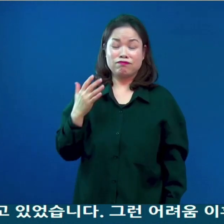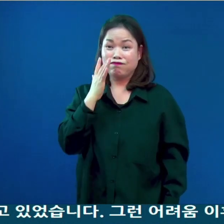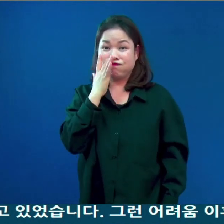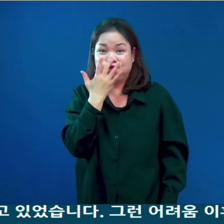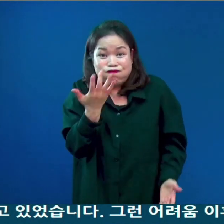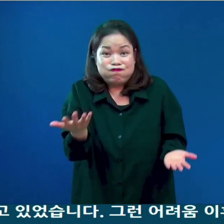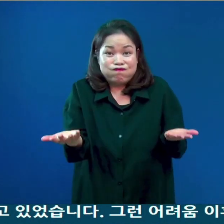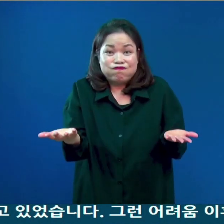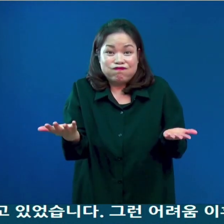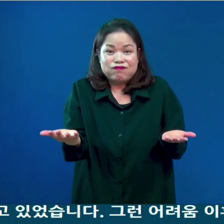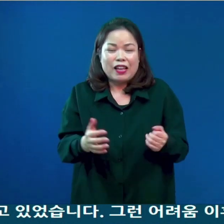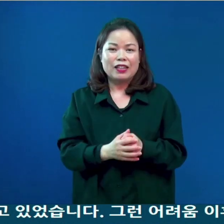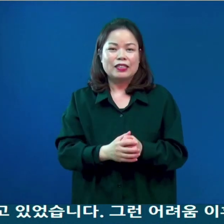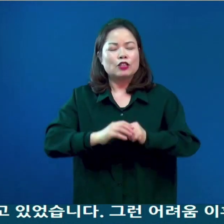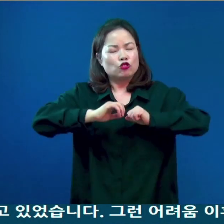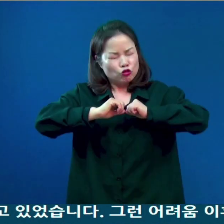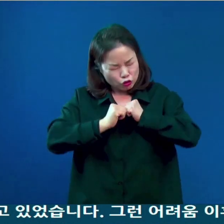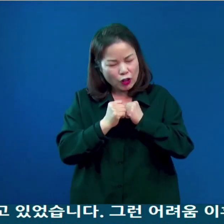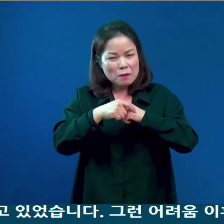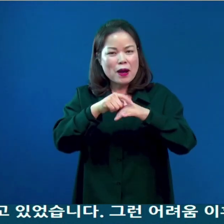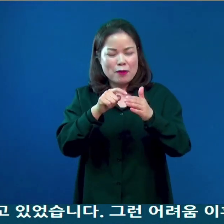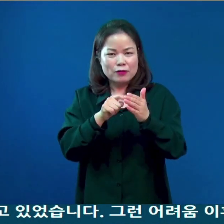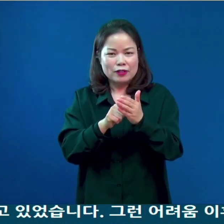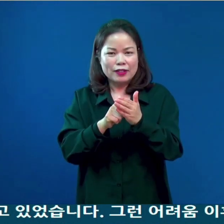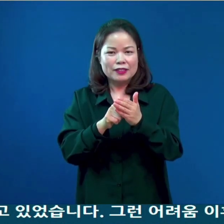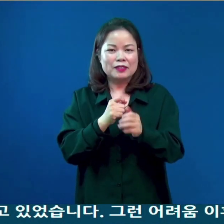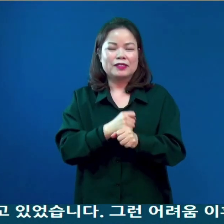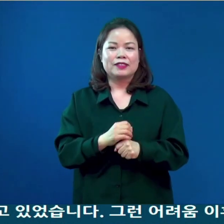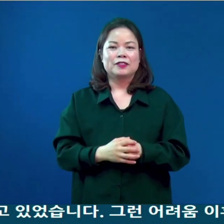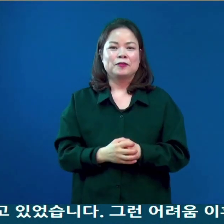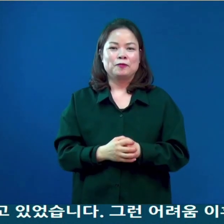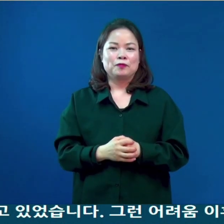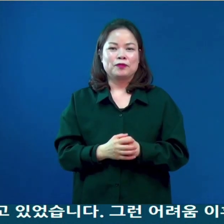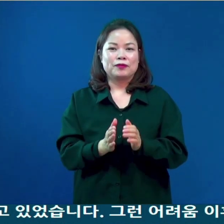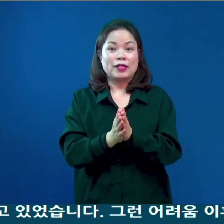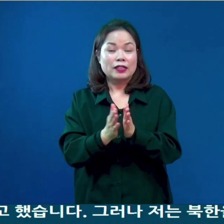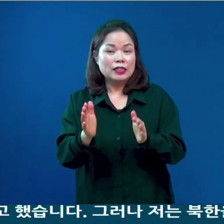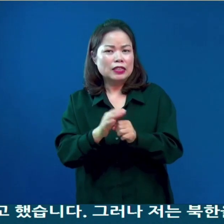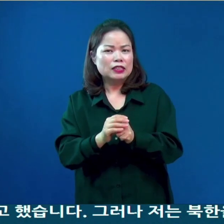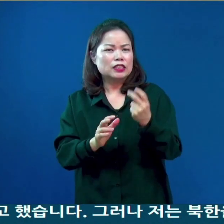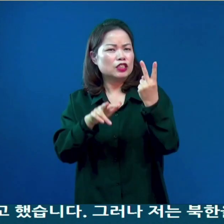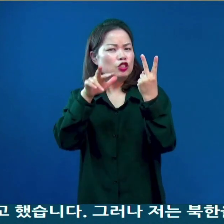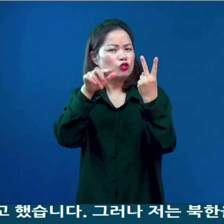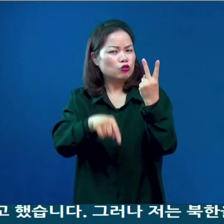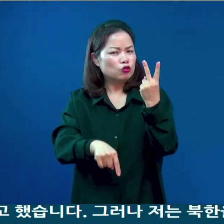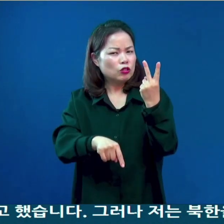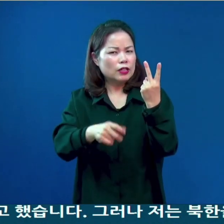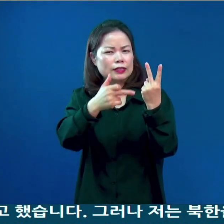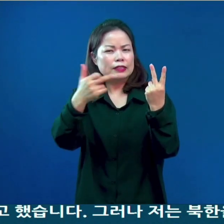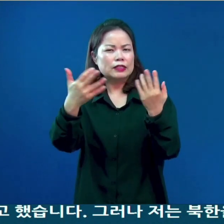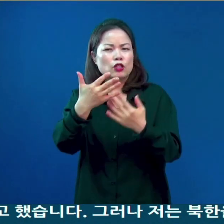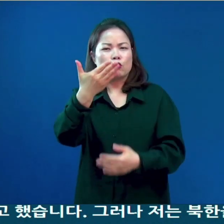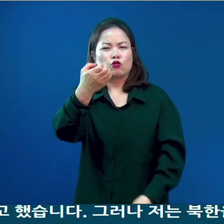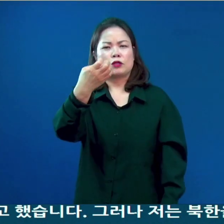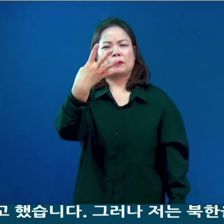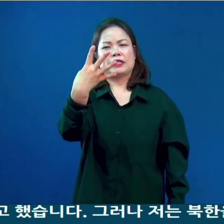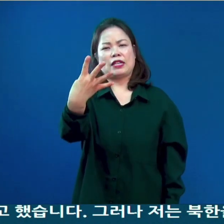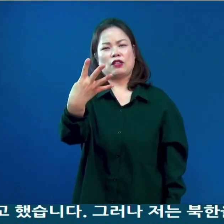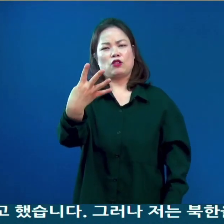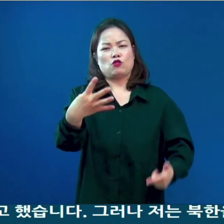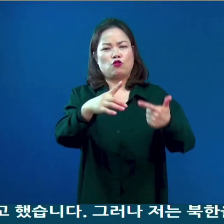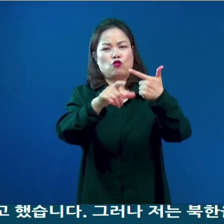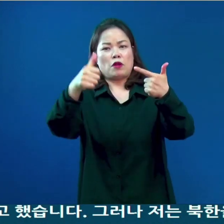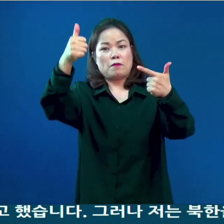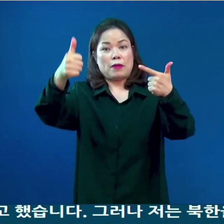아무것도 모르는데 순종함으로 달려가겠습니다. 그랬더니 여러분 2주 뒤에 큰 일이 있었습니다. 94년